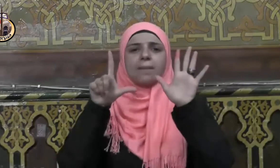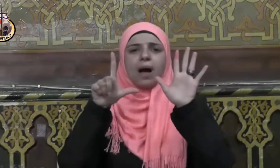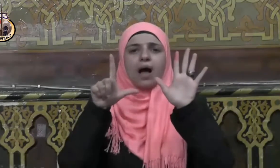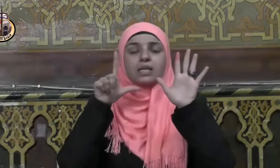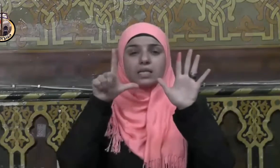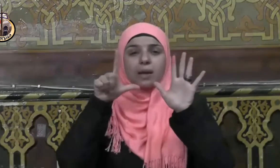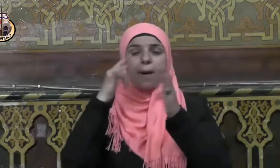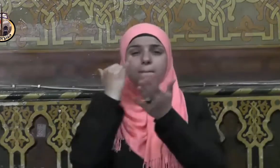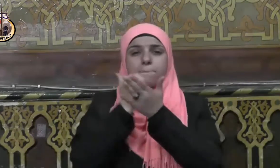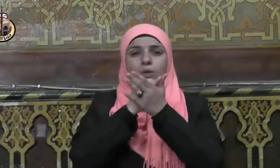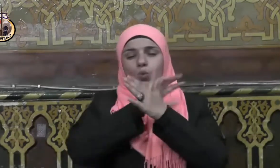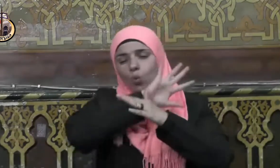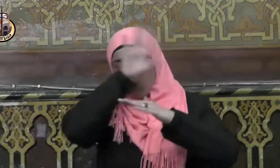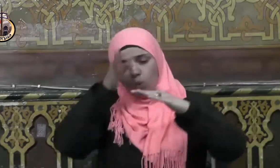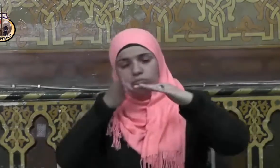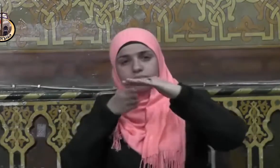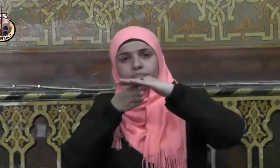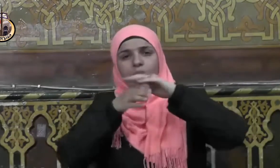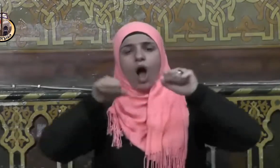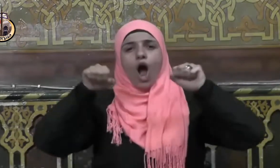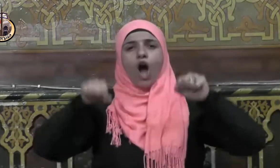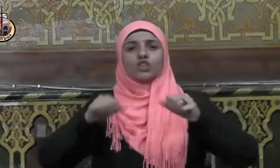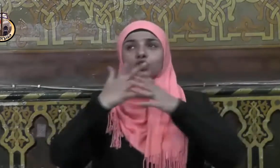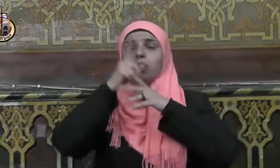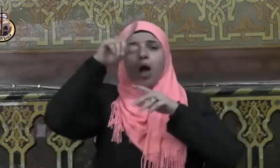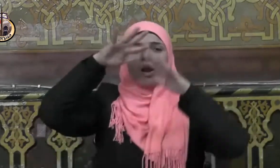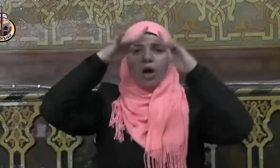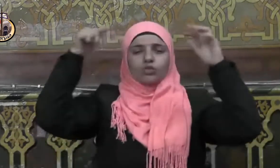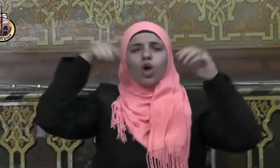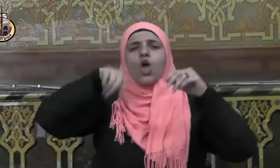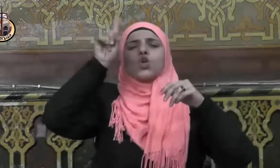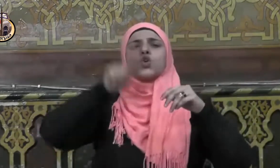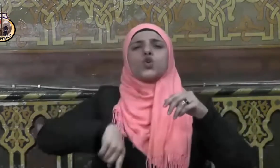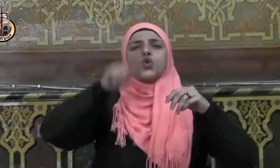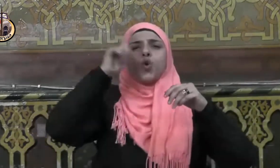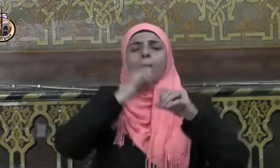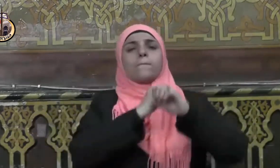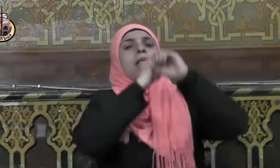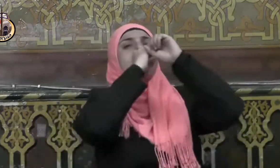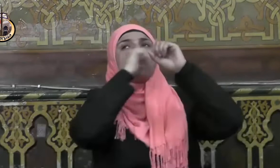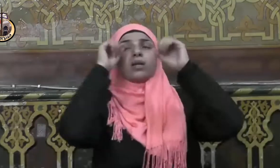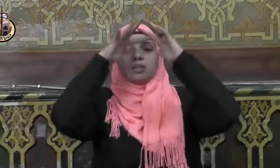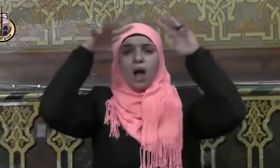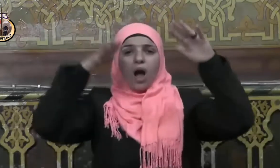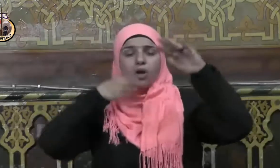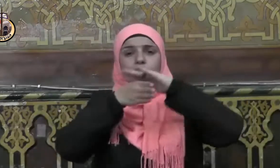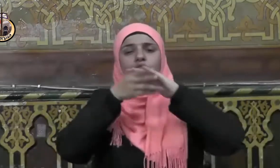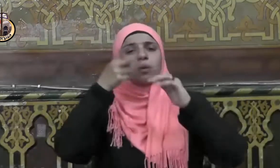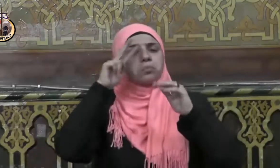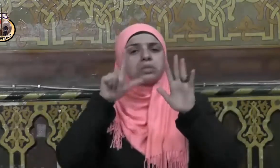يظلهم الله في ظله يوم لا ظل إلا ظله، ثم ذكر